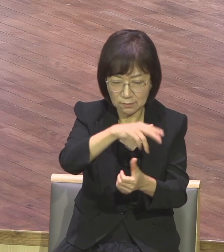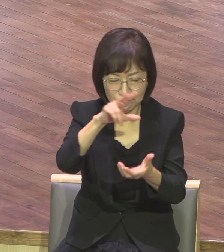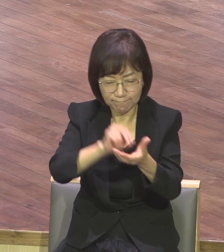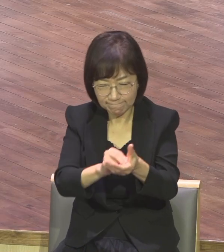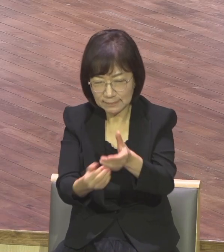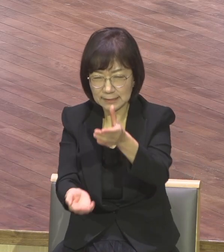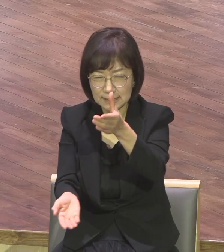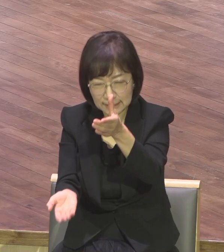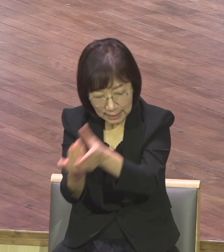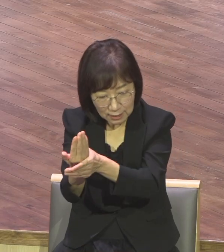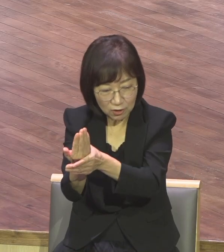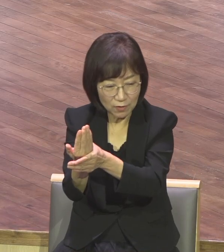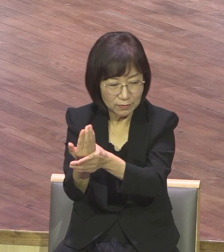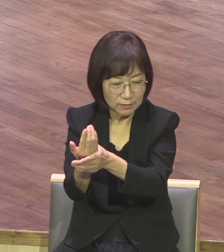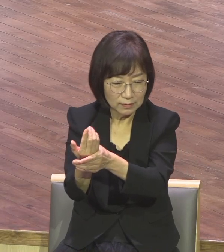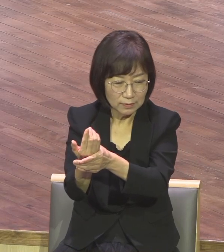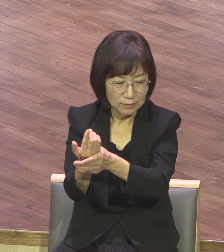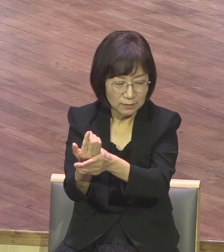일